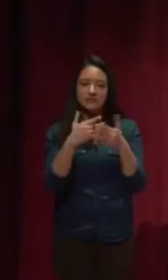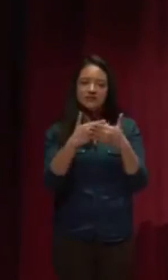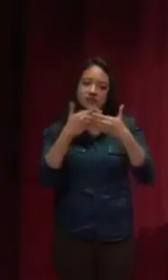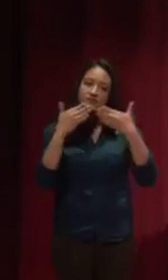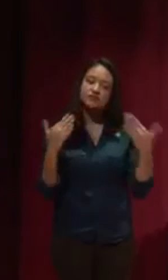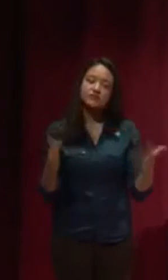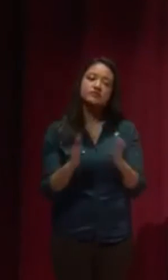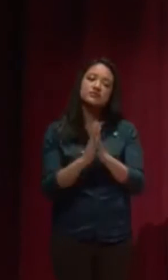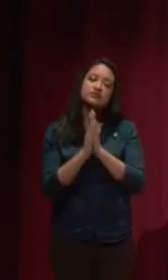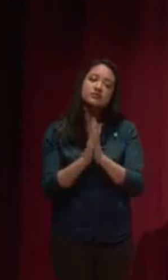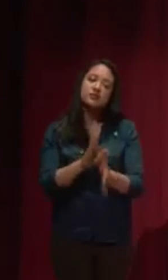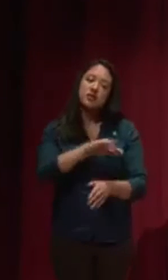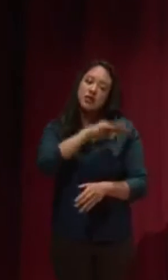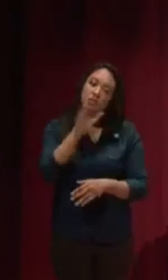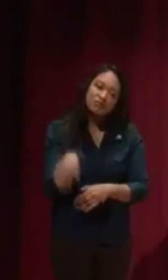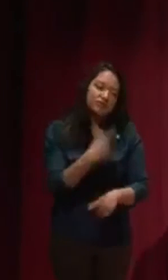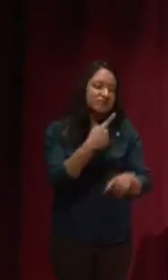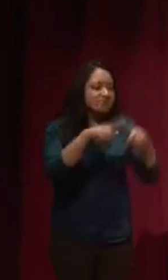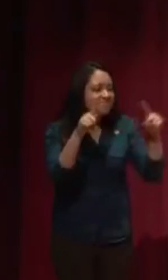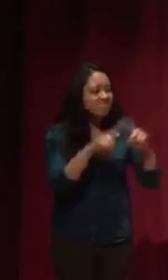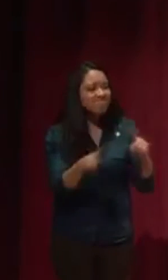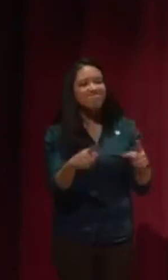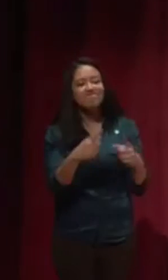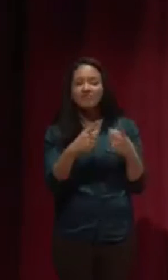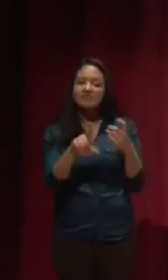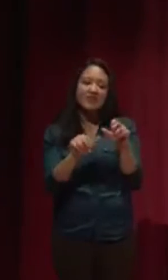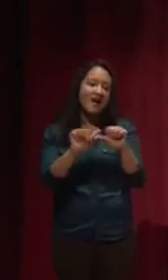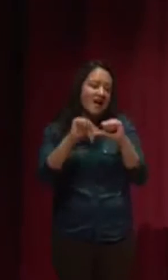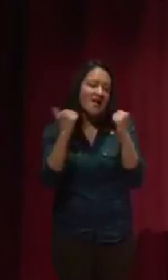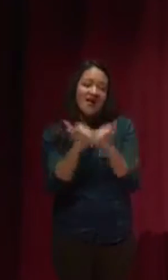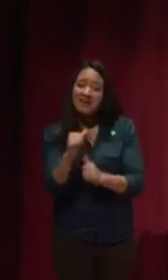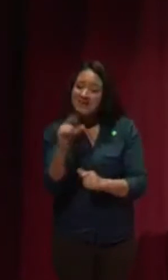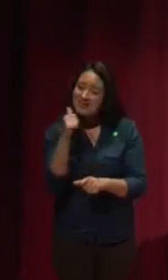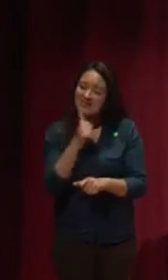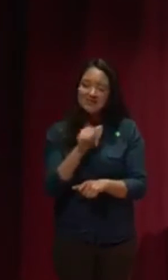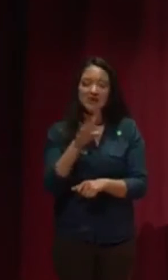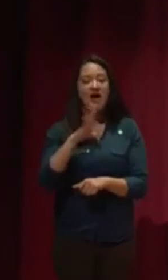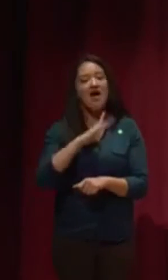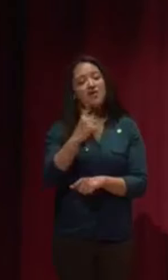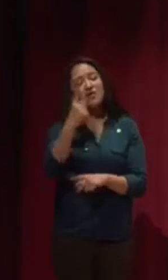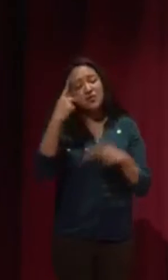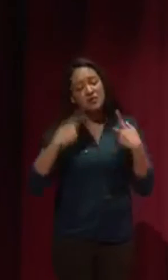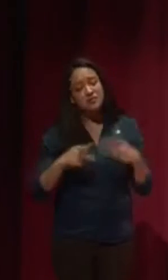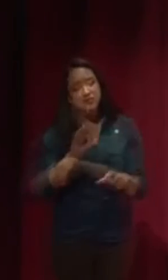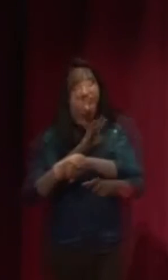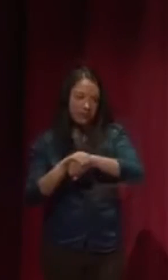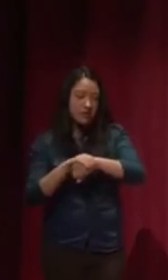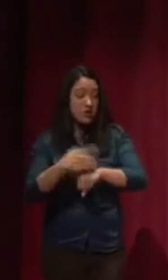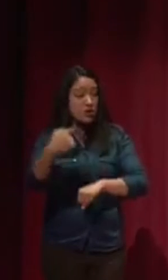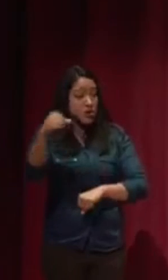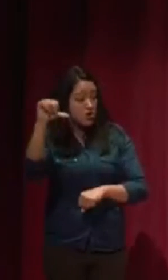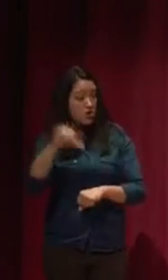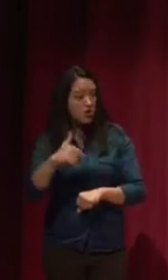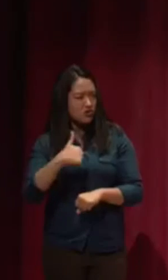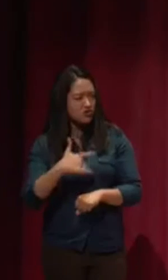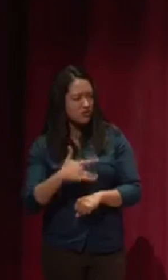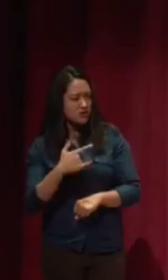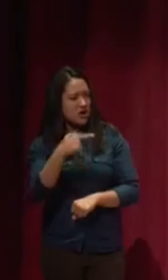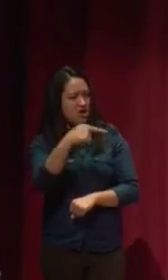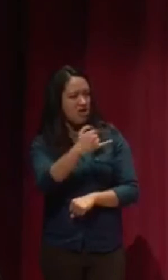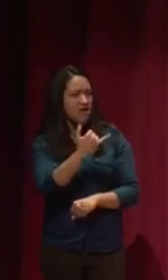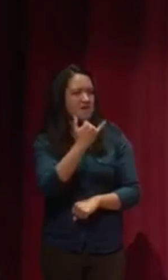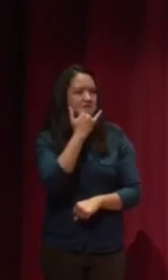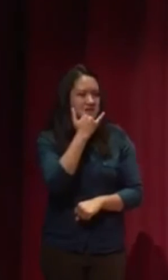busquen a las organizaciones, siempre hay alguien que nos pueda ayudar. Esta disculpa